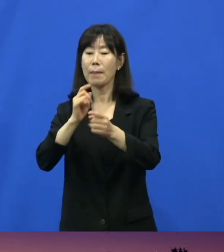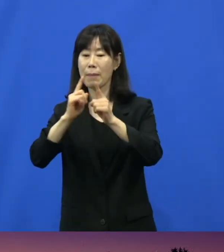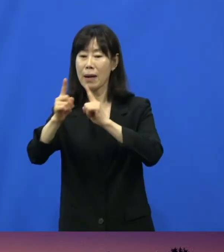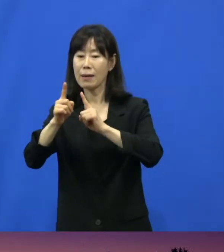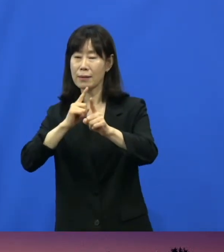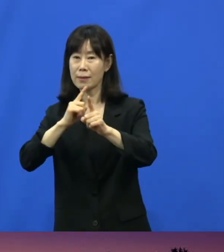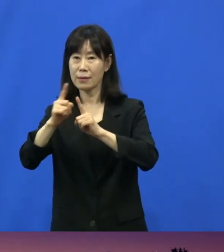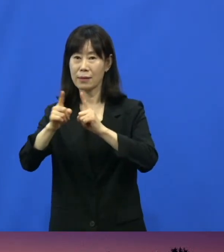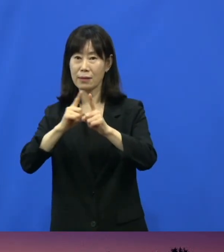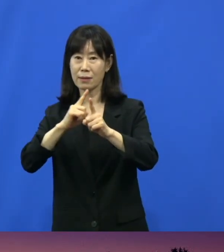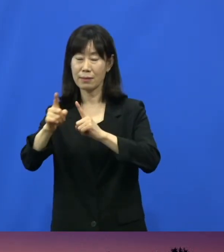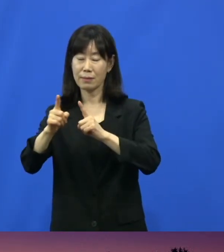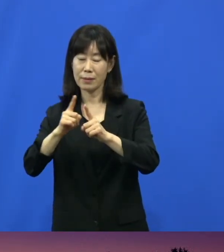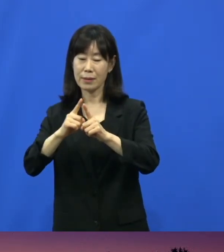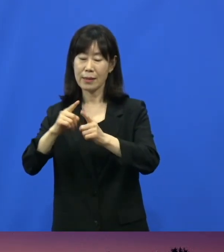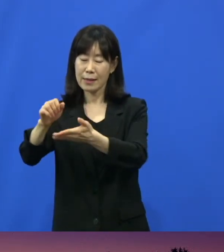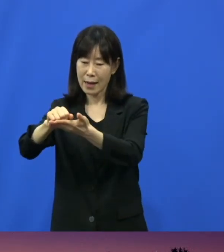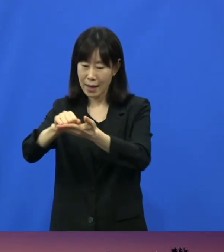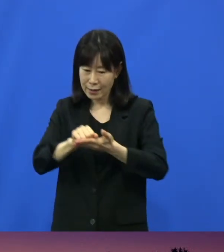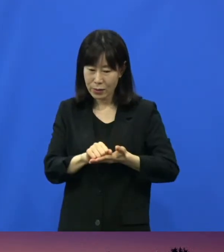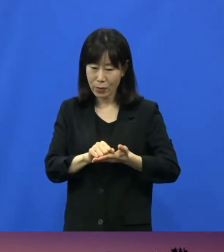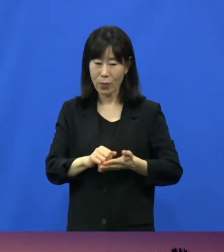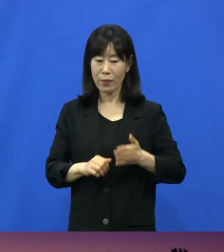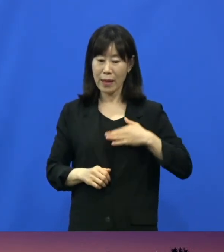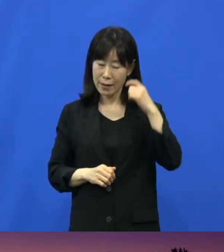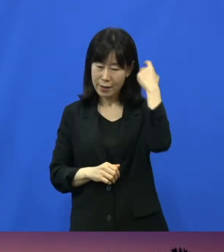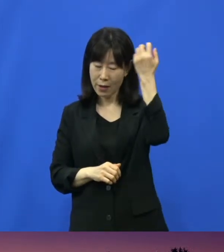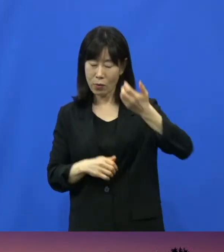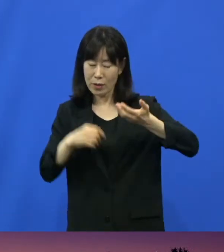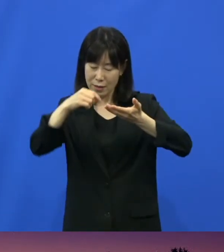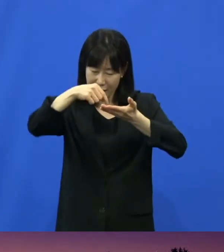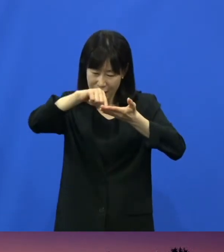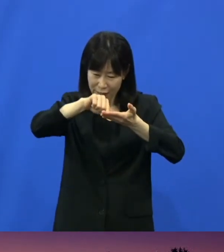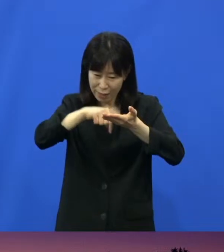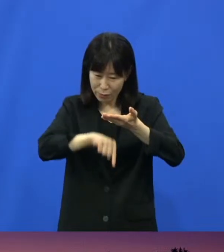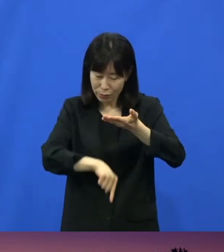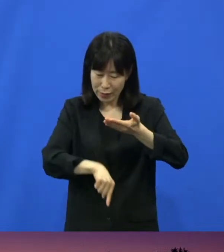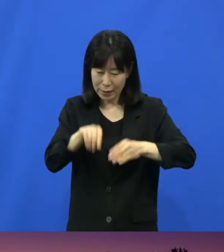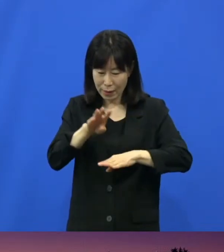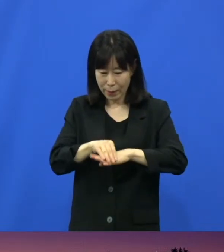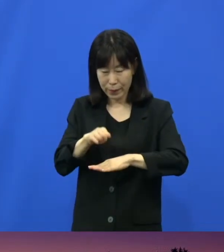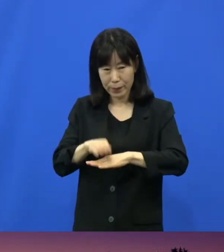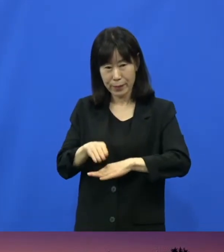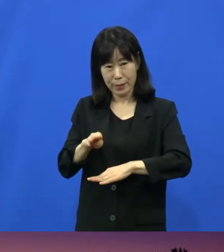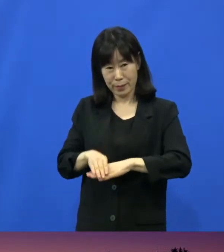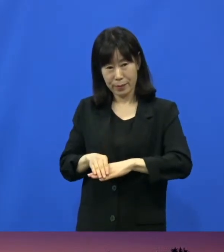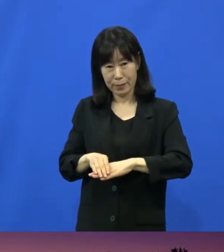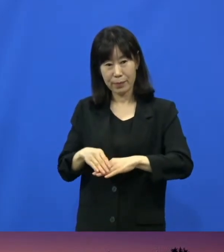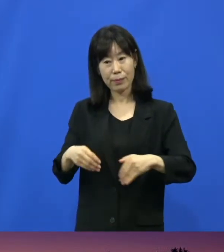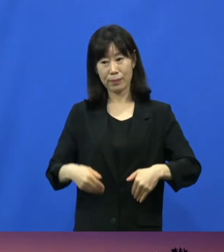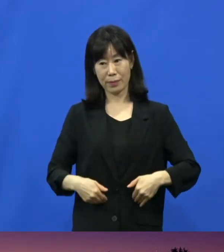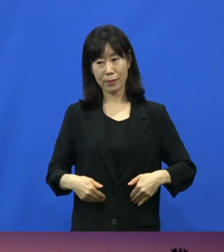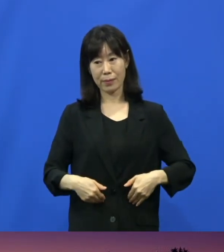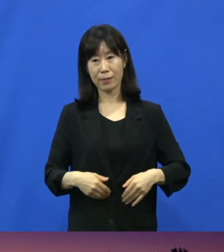영혼에 깊숙한 곳까지 스며들게 하는 거예요.